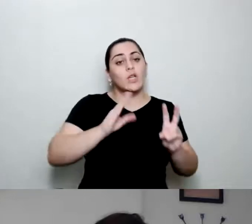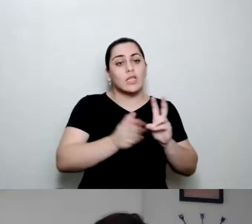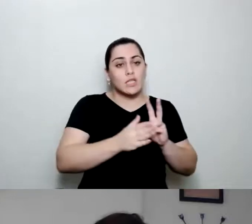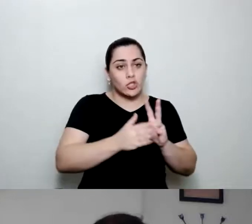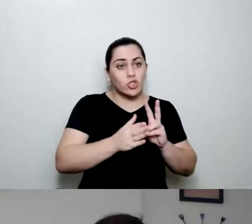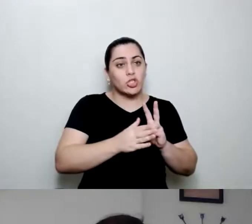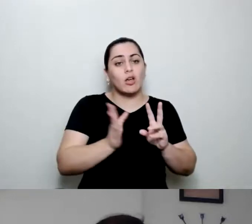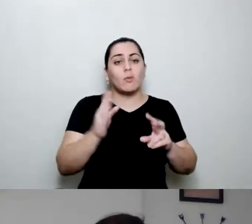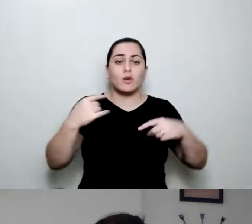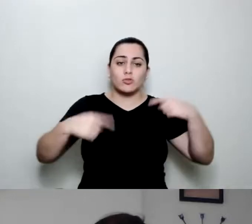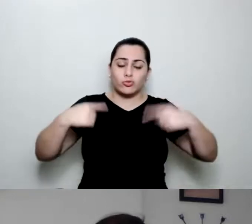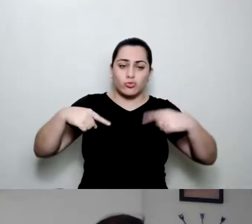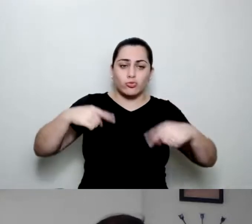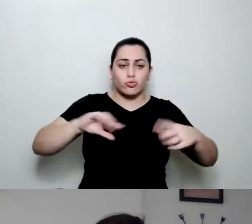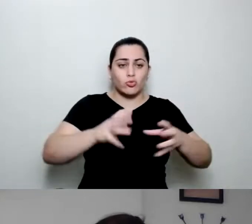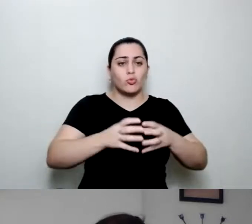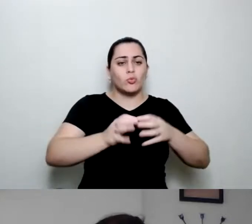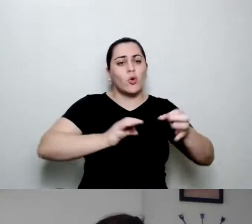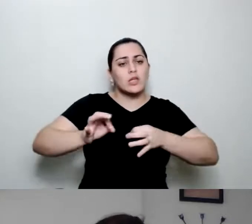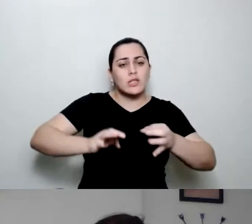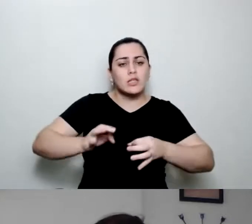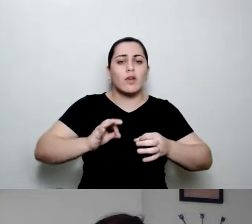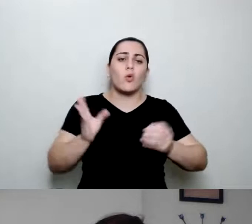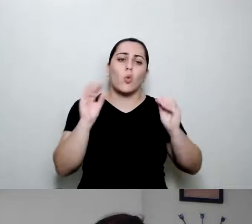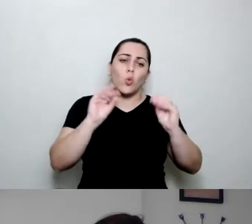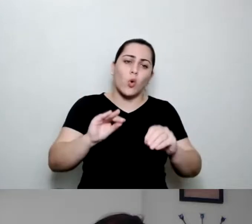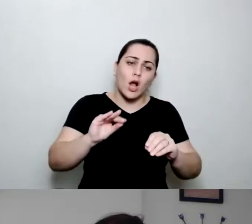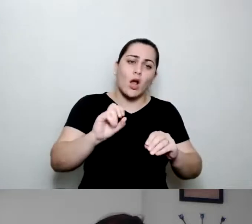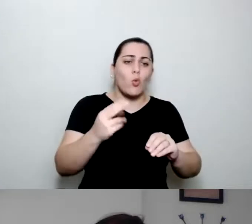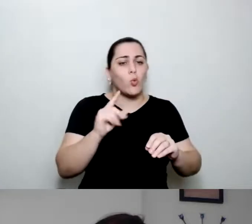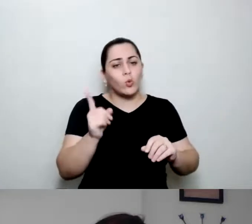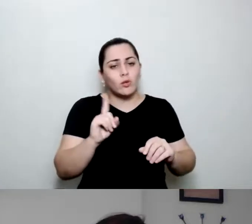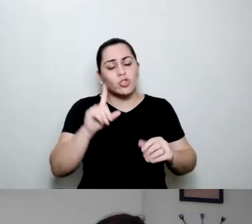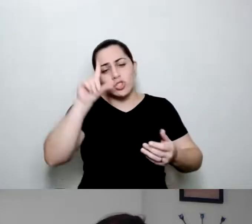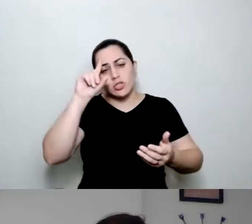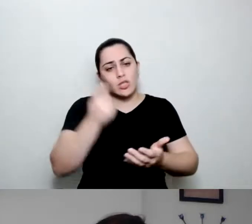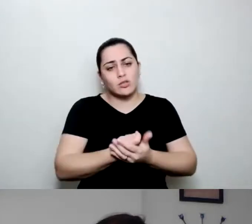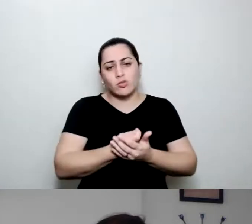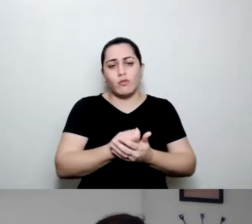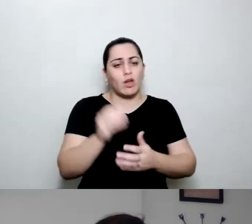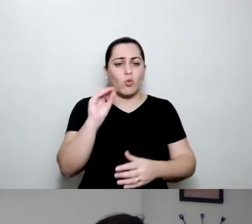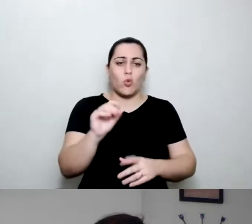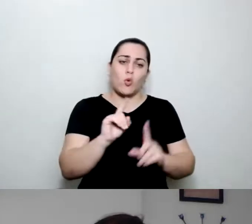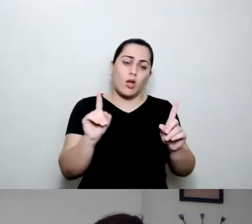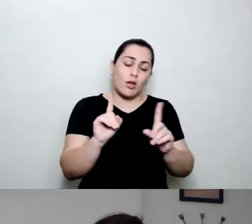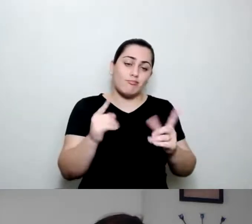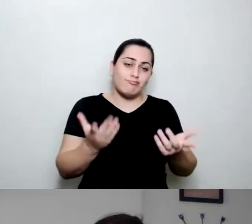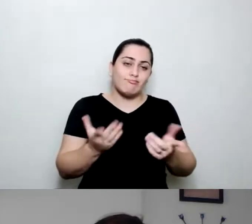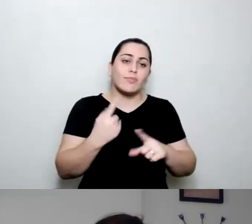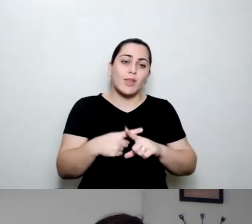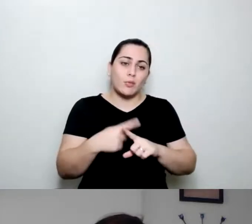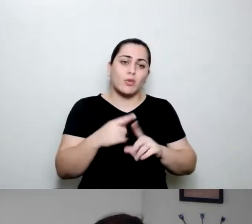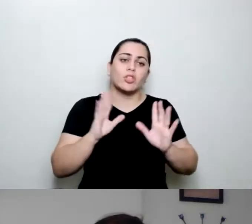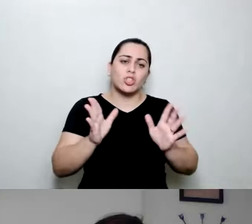discussão que a gente teve entre os organizadores, se a gente inclui ou não inclui, e acabamos decidindo que a gente não vai incluir, porque já tem